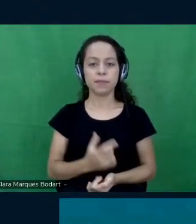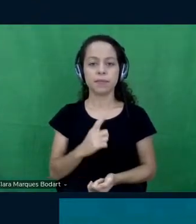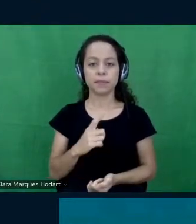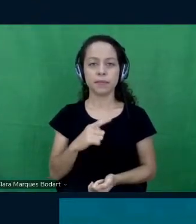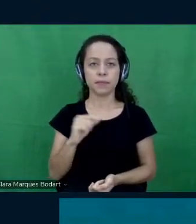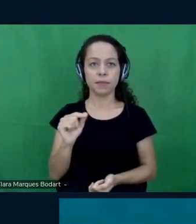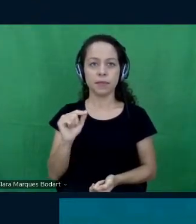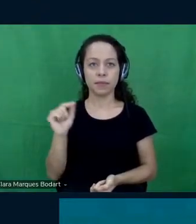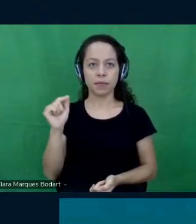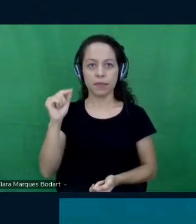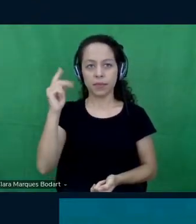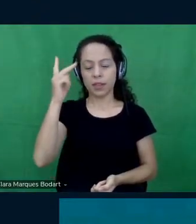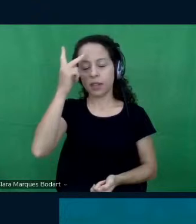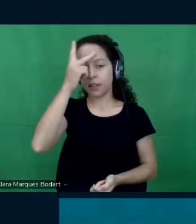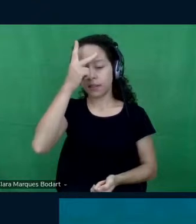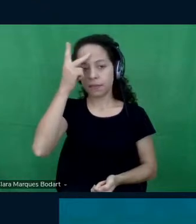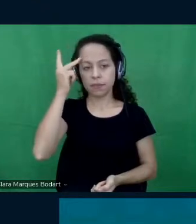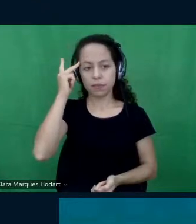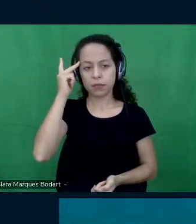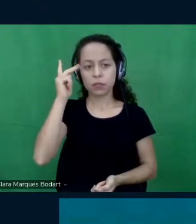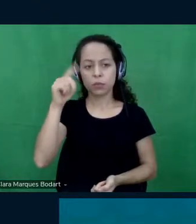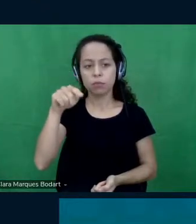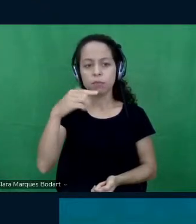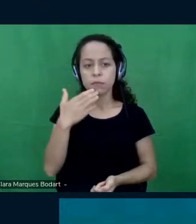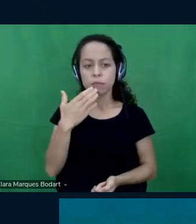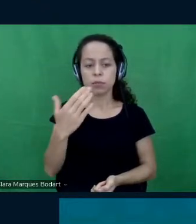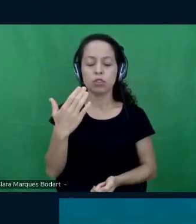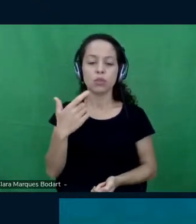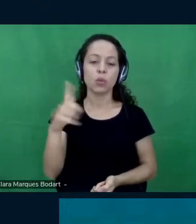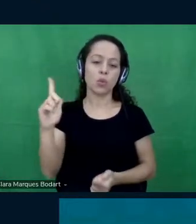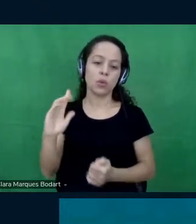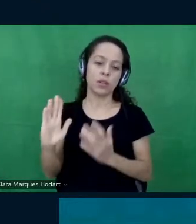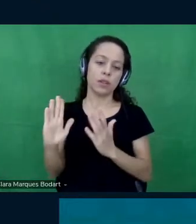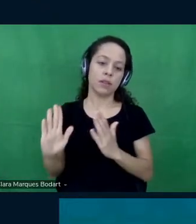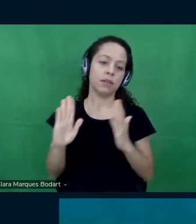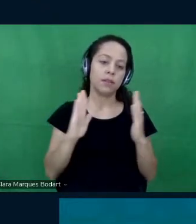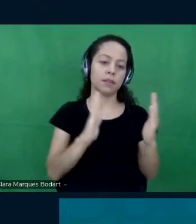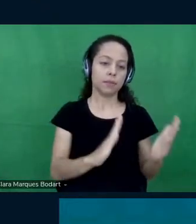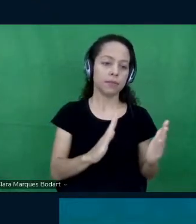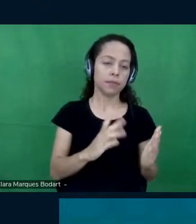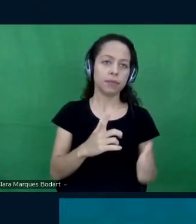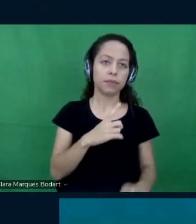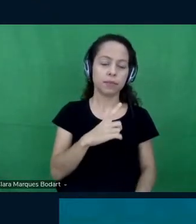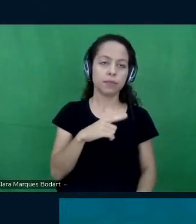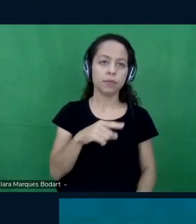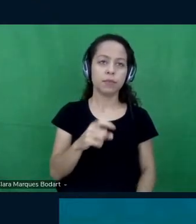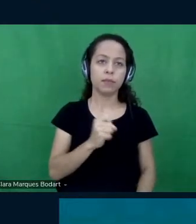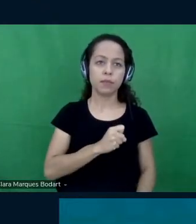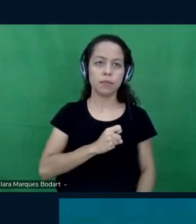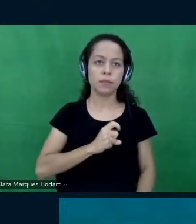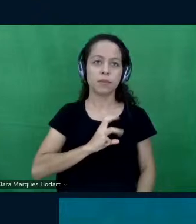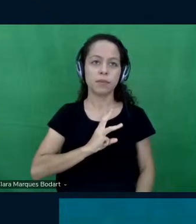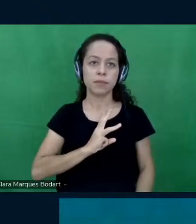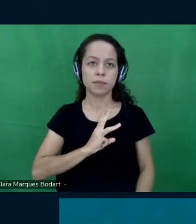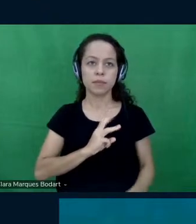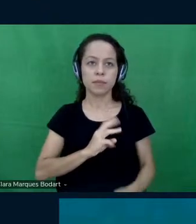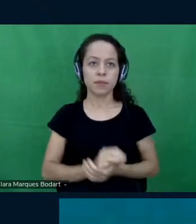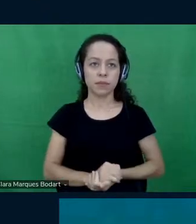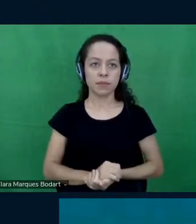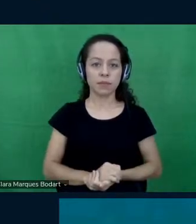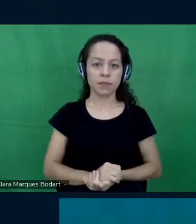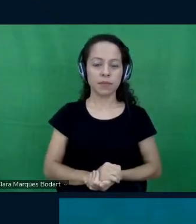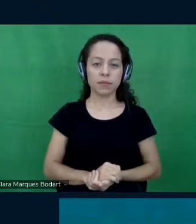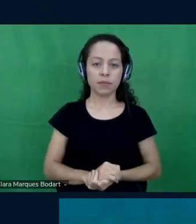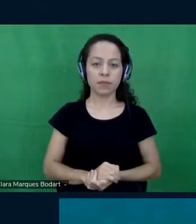né, batendo as portas da próxima etapa, que passou a ser o chamado ensino médio. E isso vai